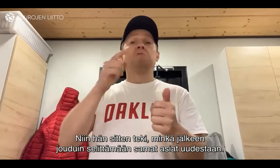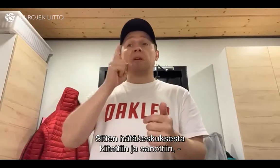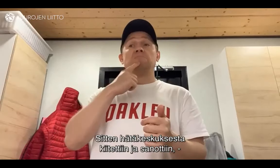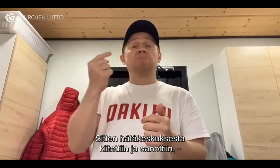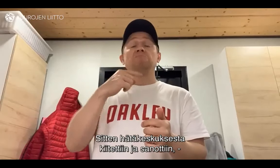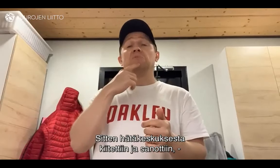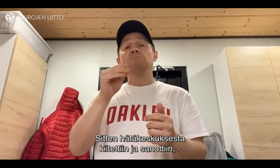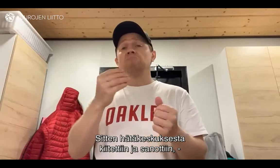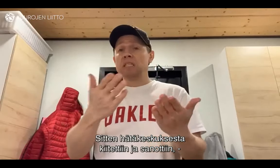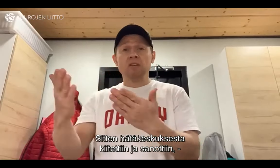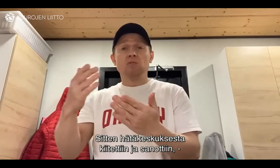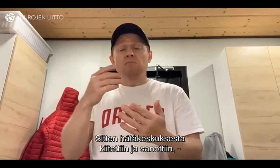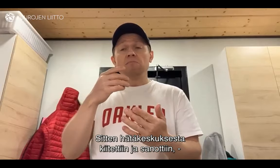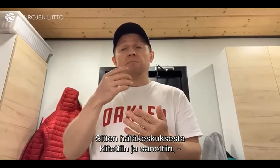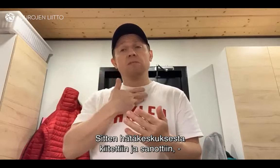asiat uudestaan.